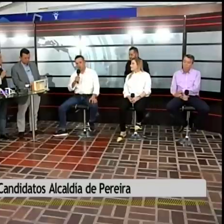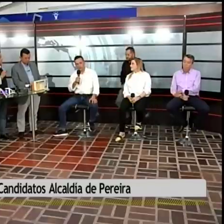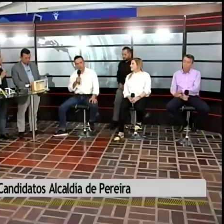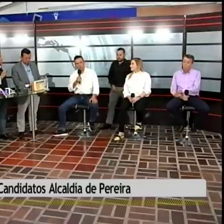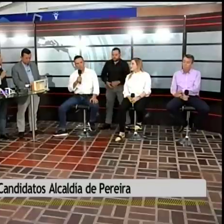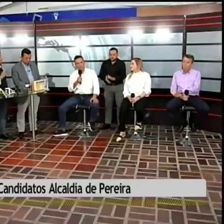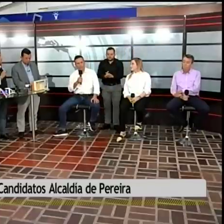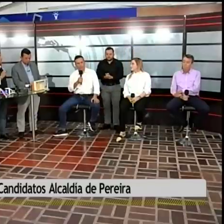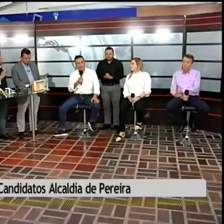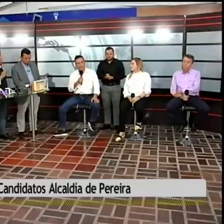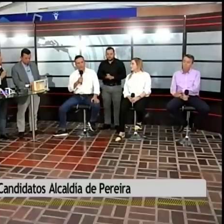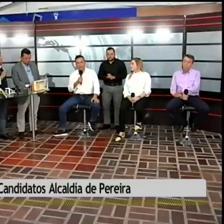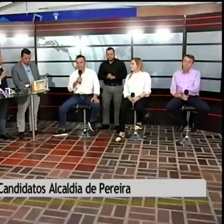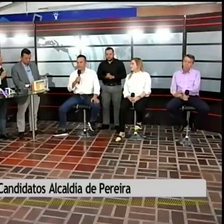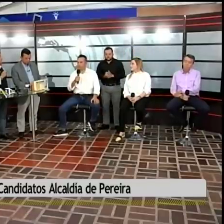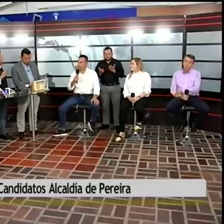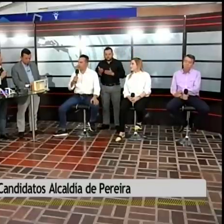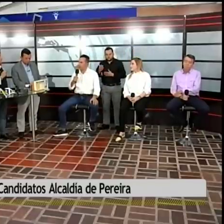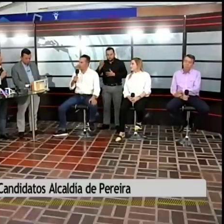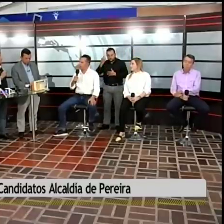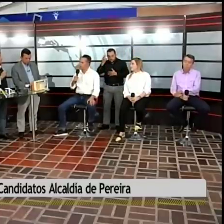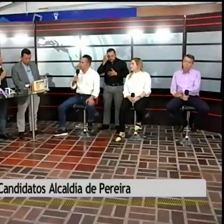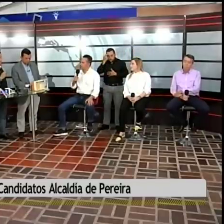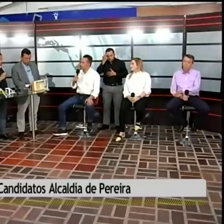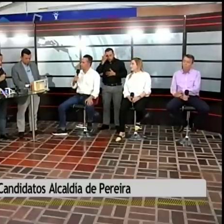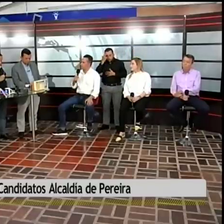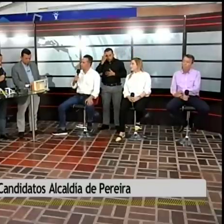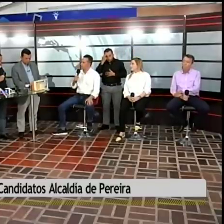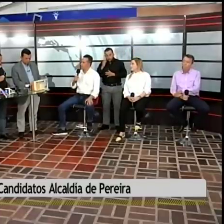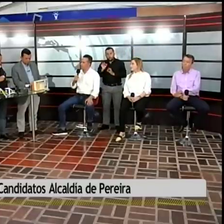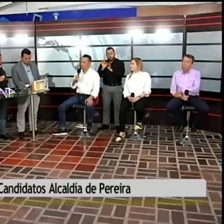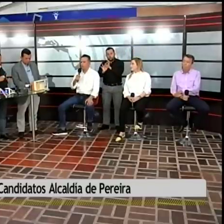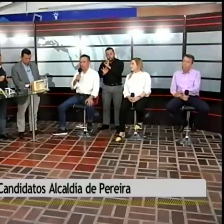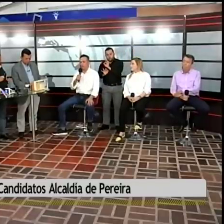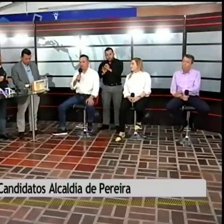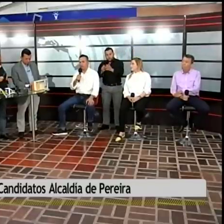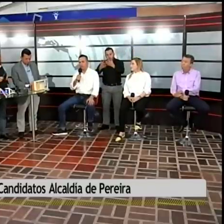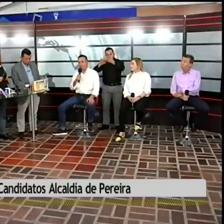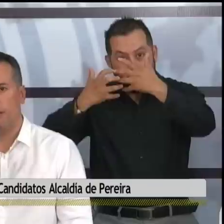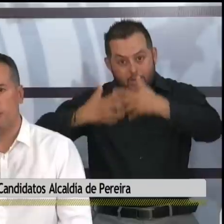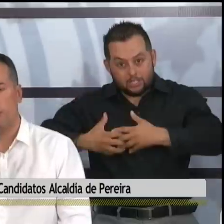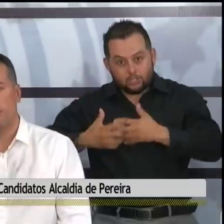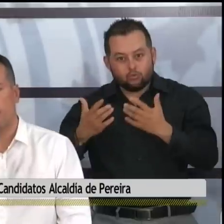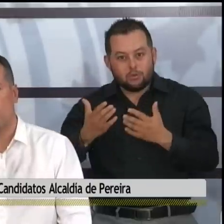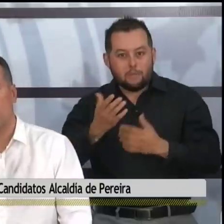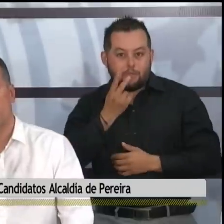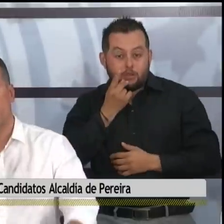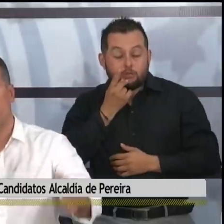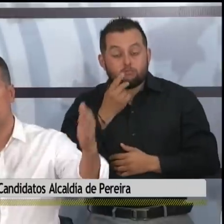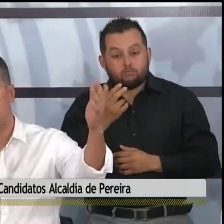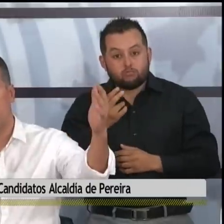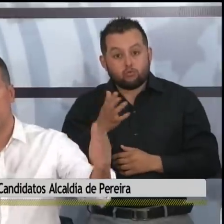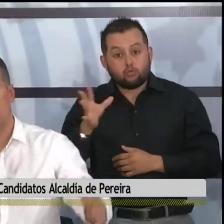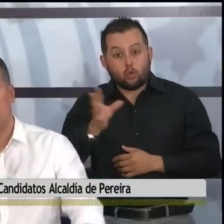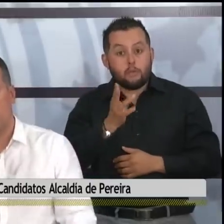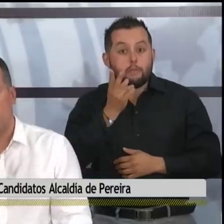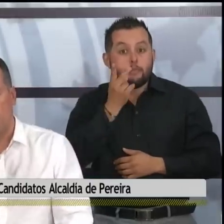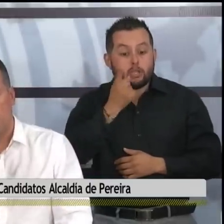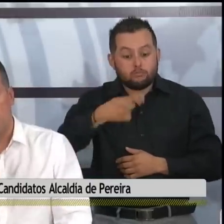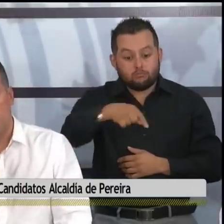Por supuesto que tenemos que proteger la empresa de Acueducto y Alcantarillado de Pereira. Es una empresa que todos los pereiranos